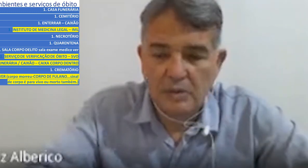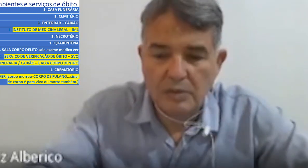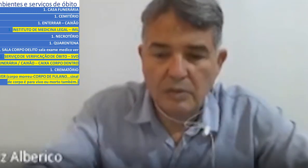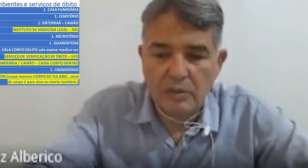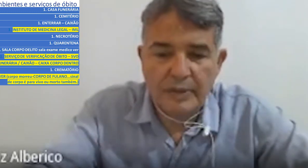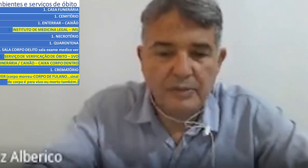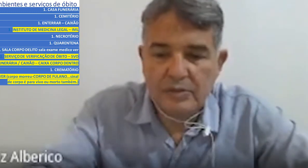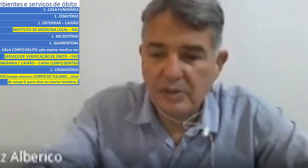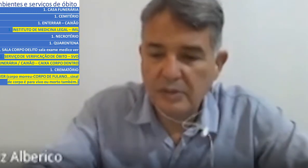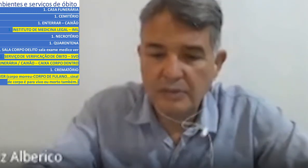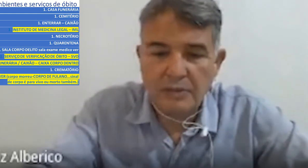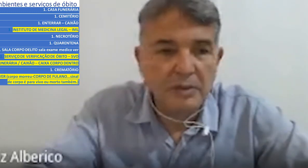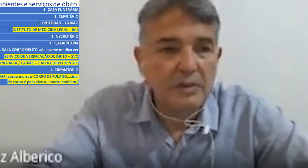Oh, meu pai do céu.